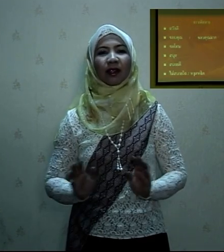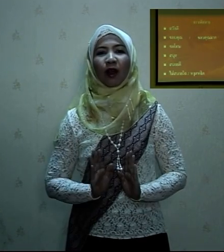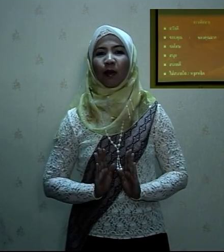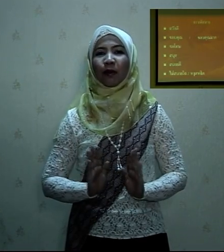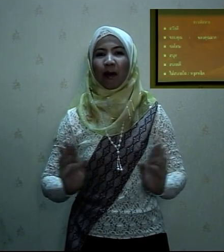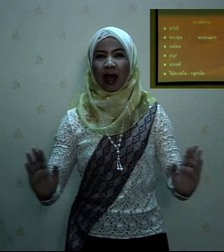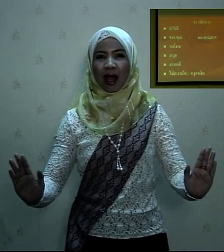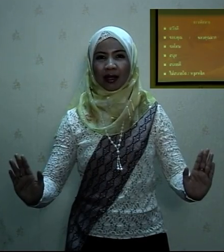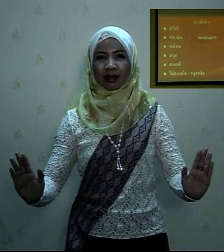ขอบคุณมาก